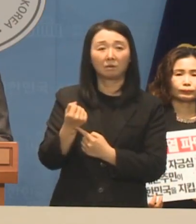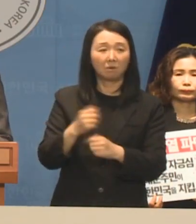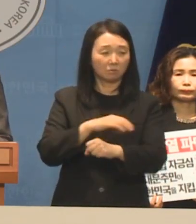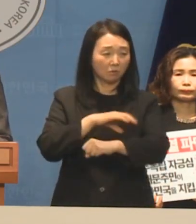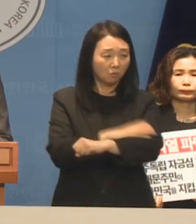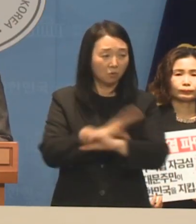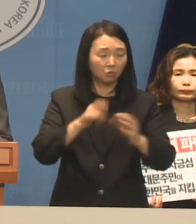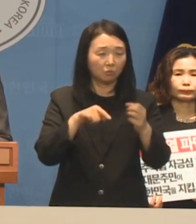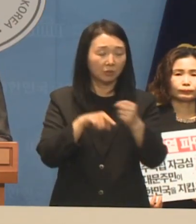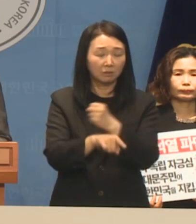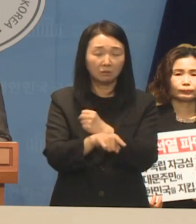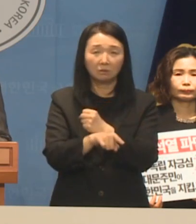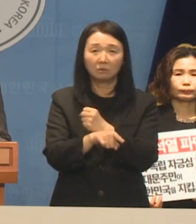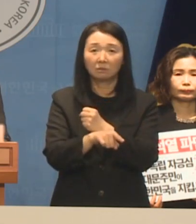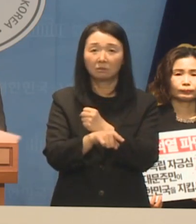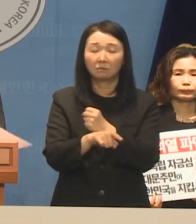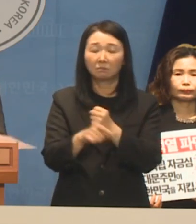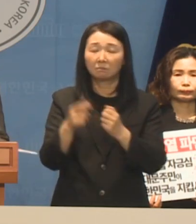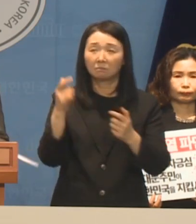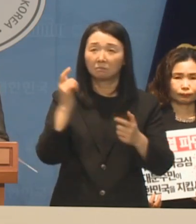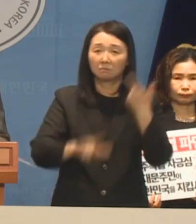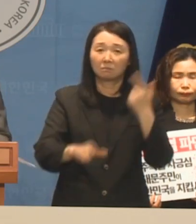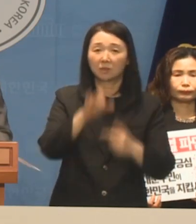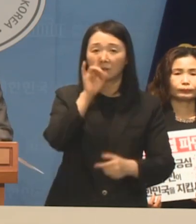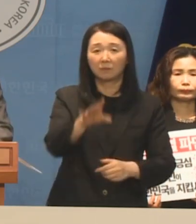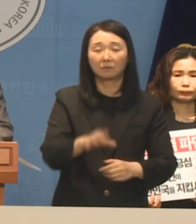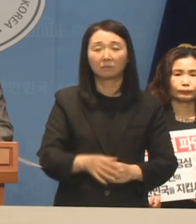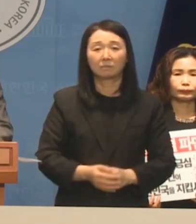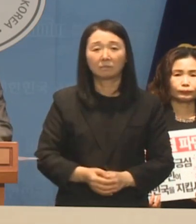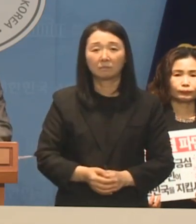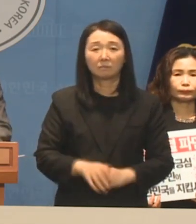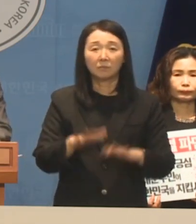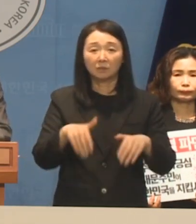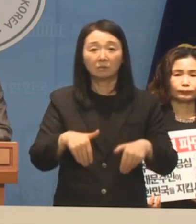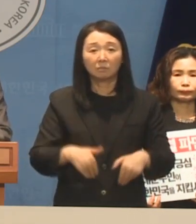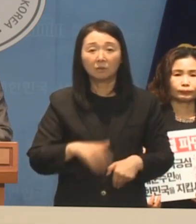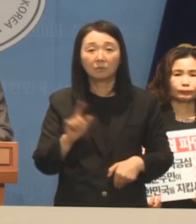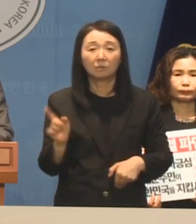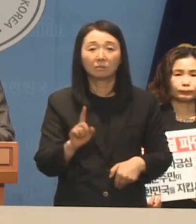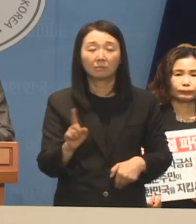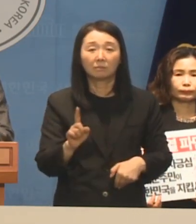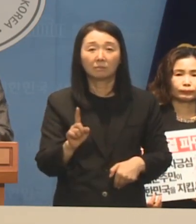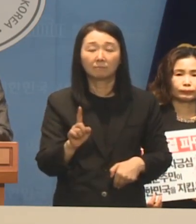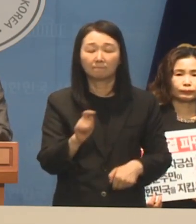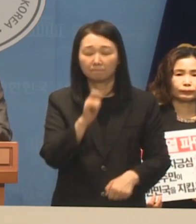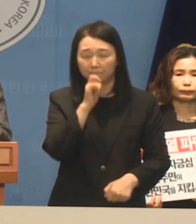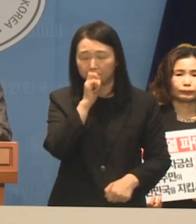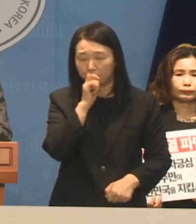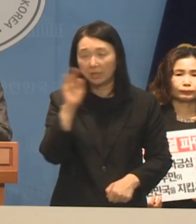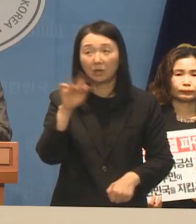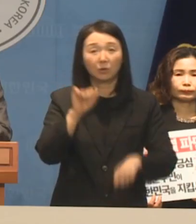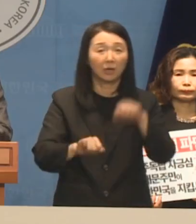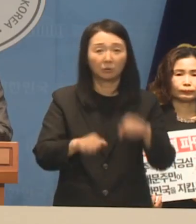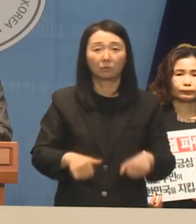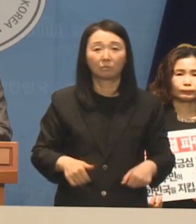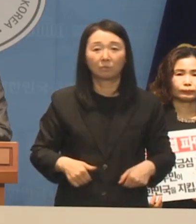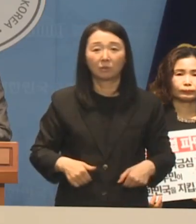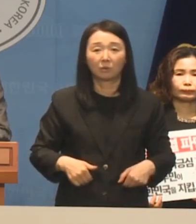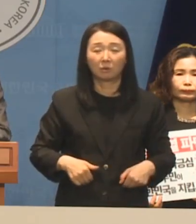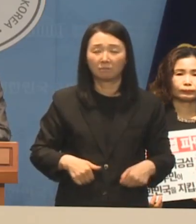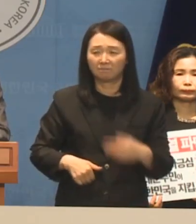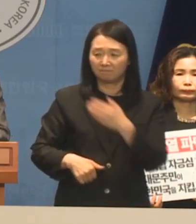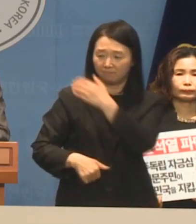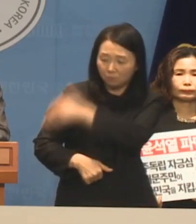권력도 국민의 뜻을 거스를 수는 없습니다. 지금 필요한 것은 침묵이 아닌 행동이며